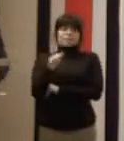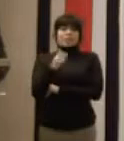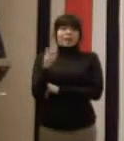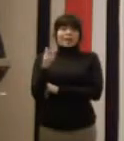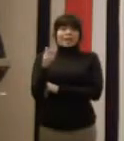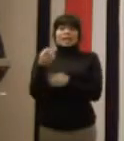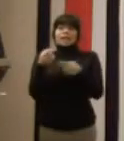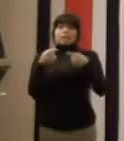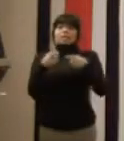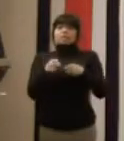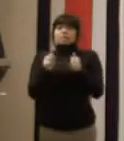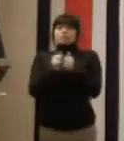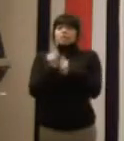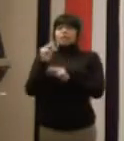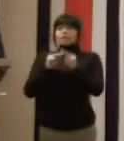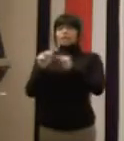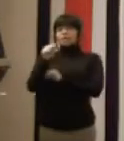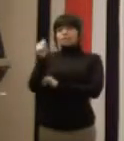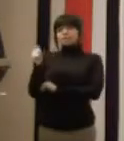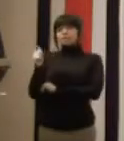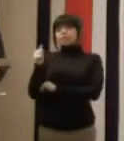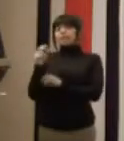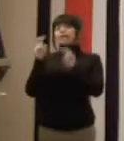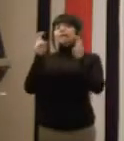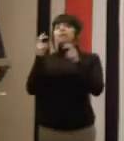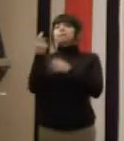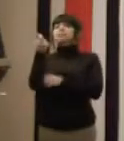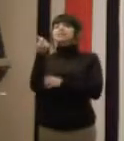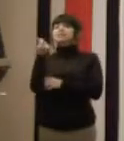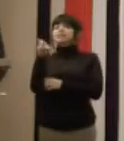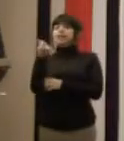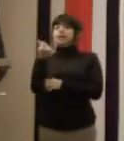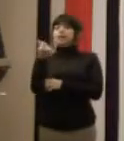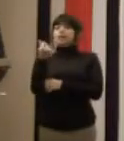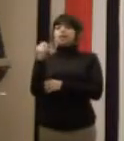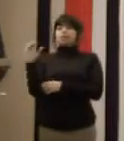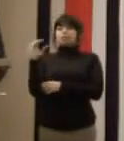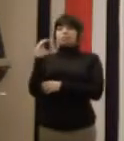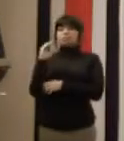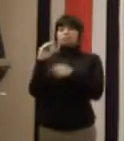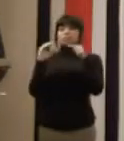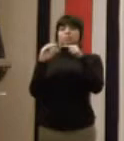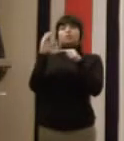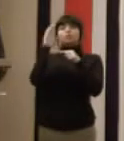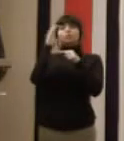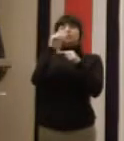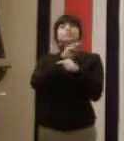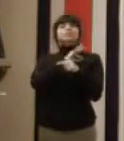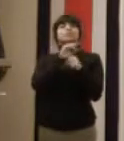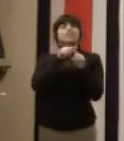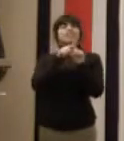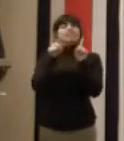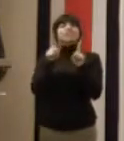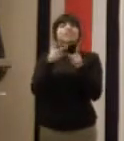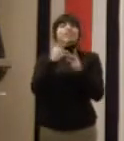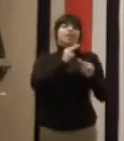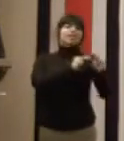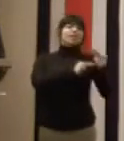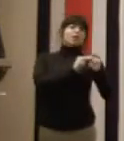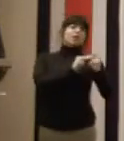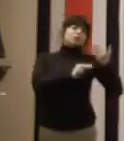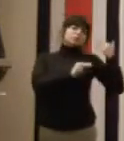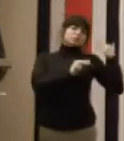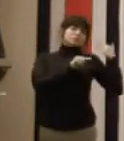lo ocurrió con las negociaciones en materia salarial, se realiza en un espíritu diferente al de negociaciones